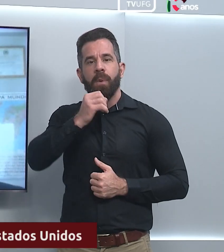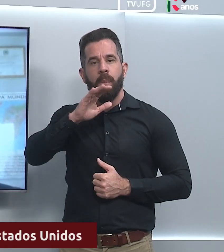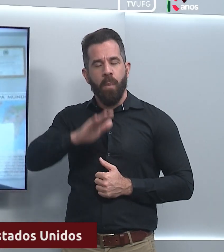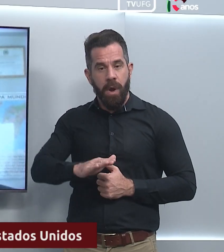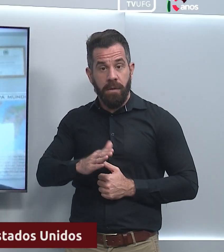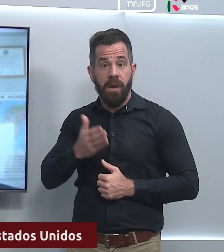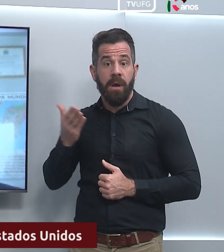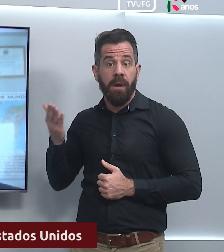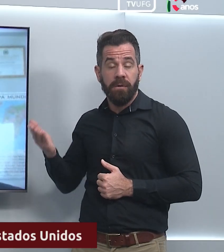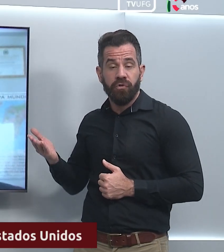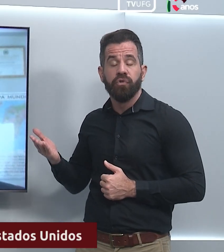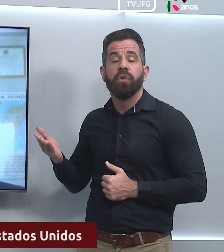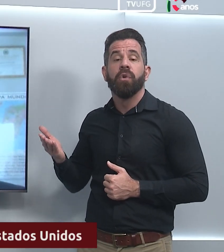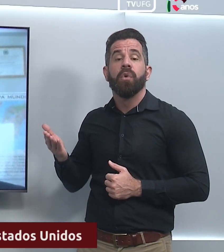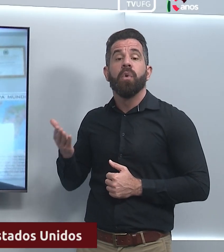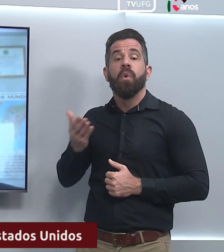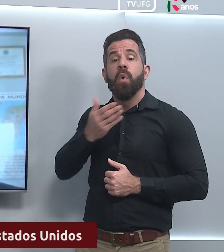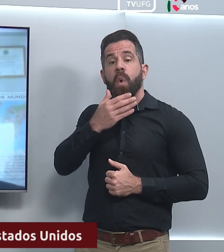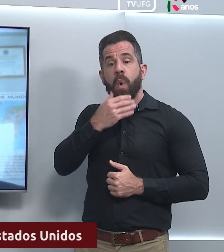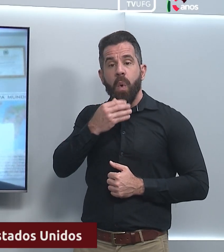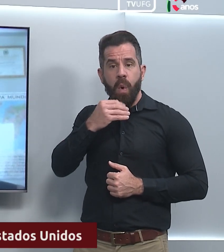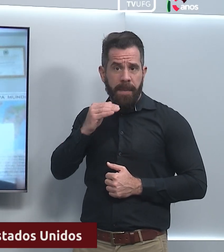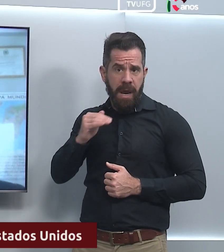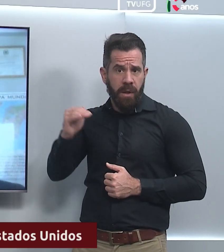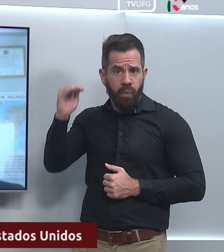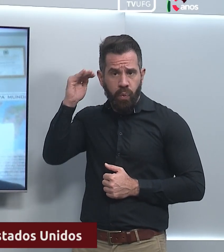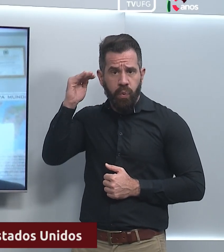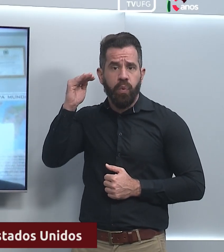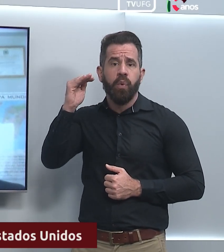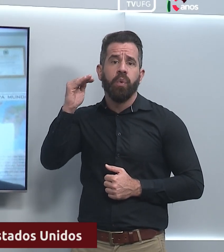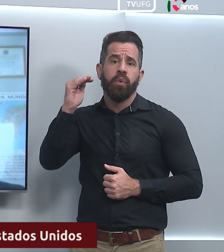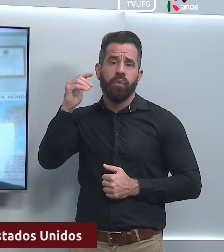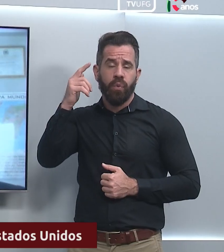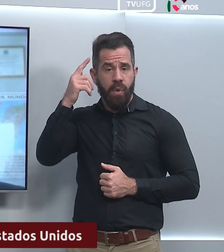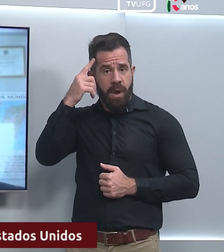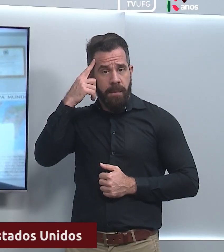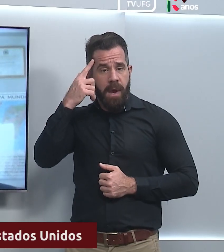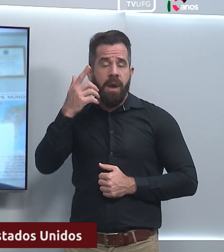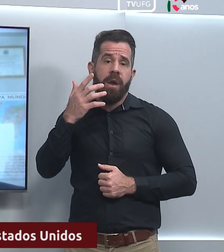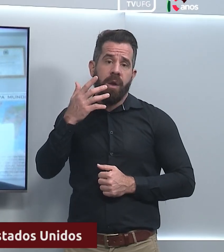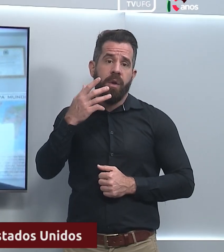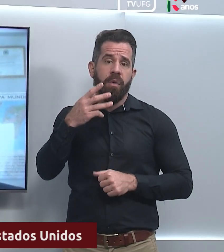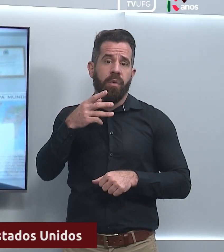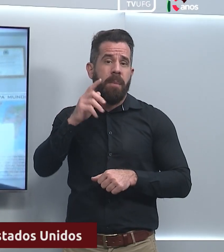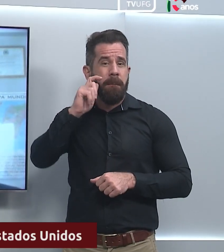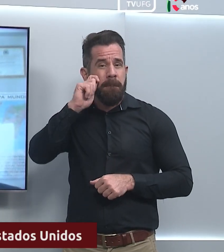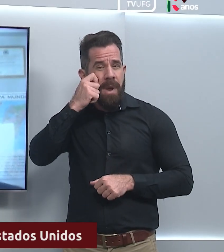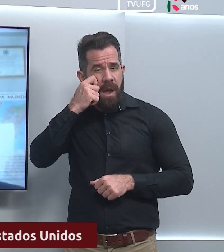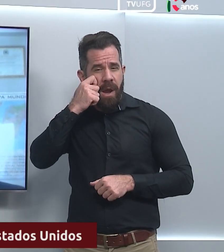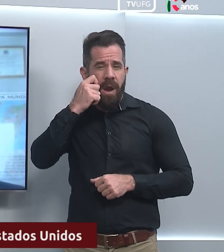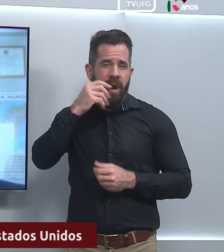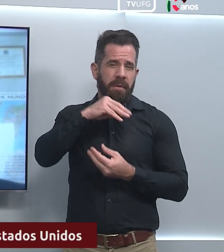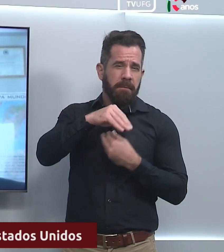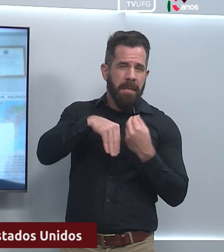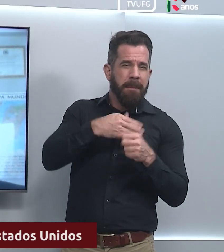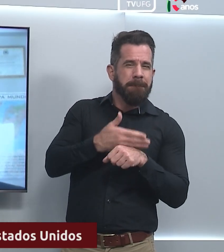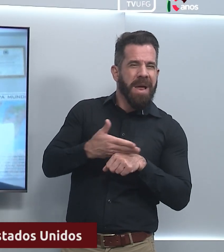um homem adulto, de cabelo preto a